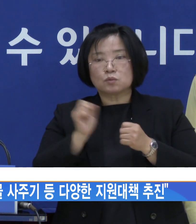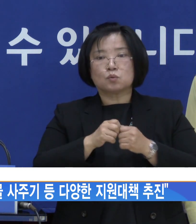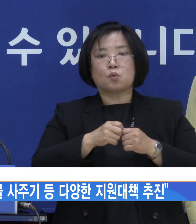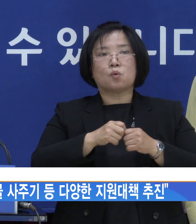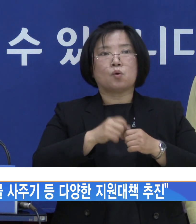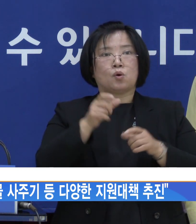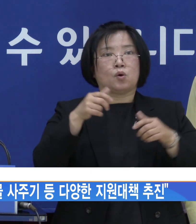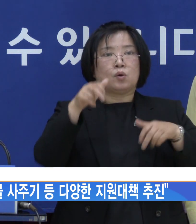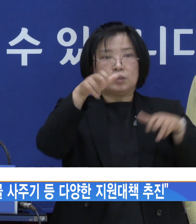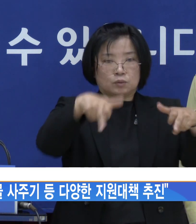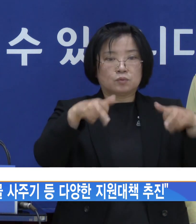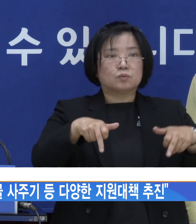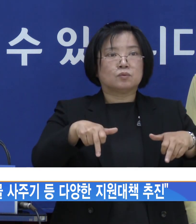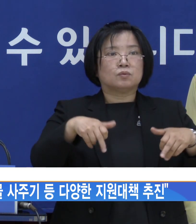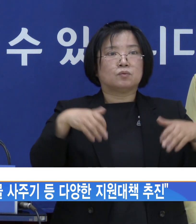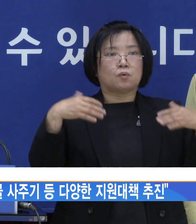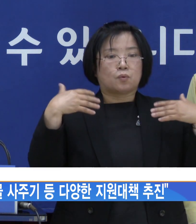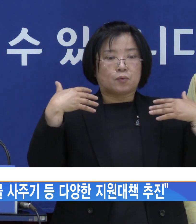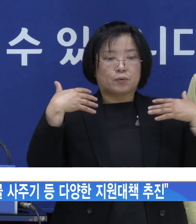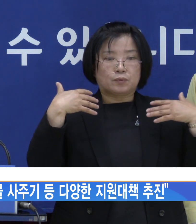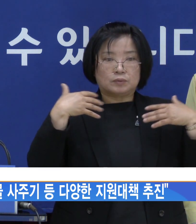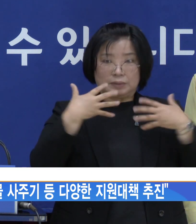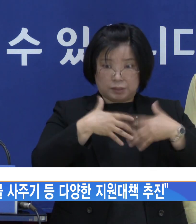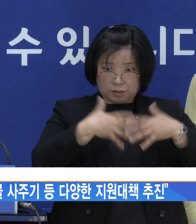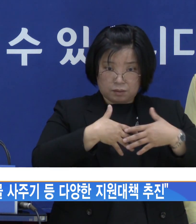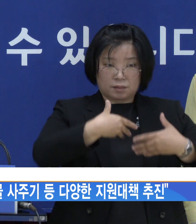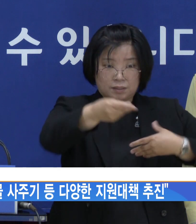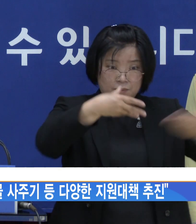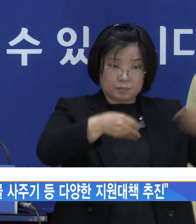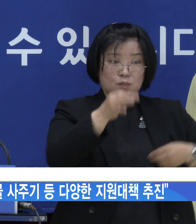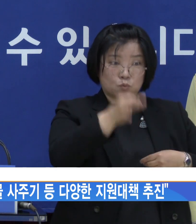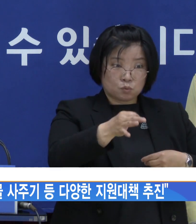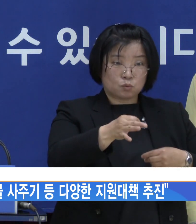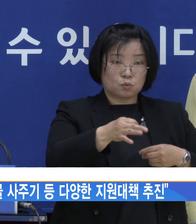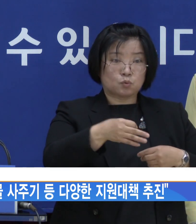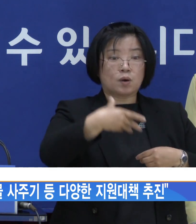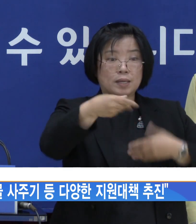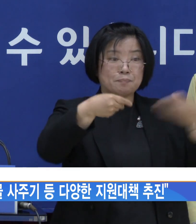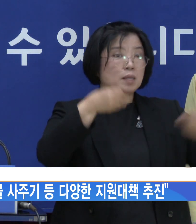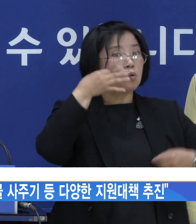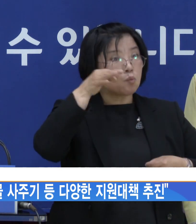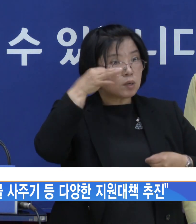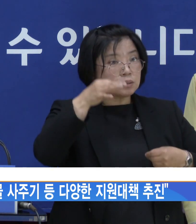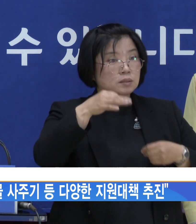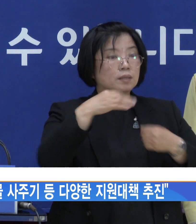등 공공요금과 임대료 감면 지원합니다.